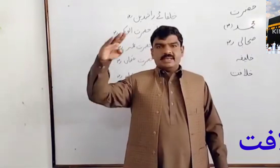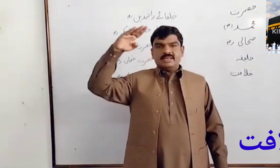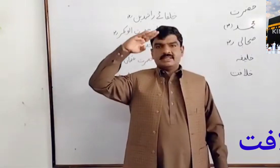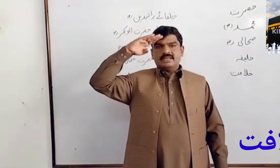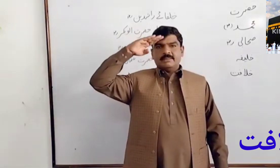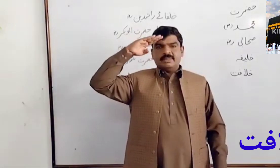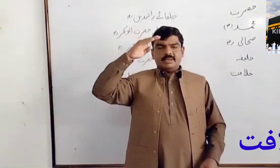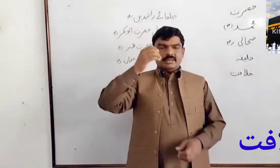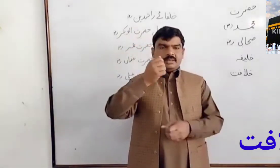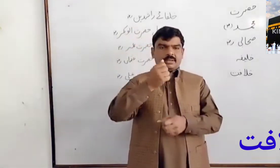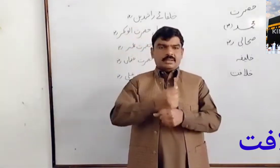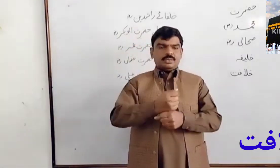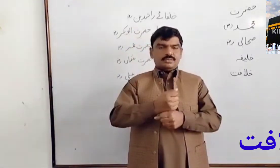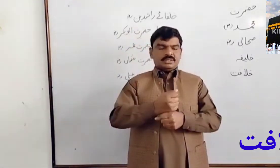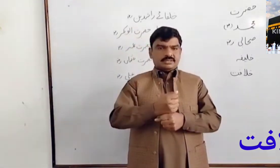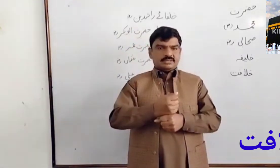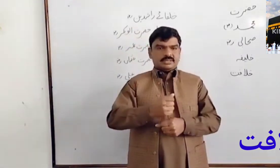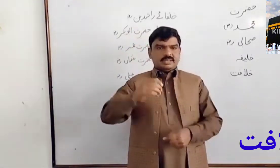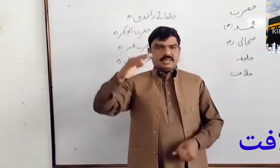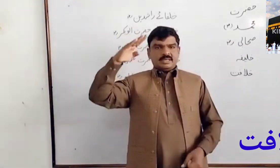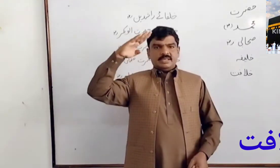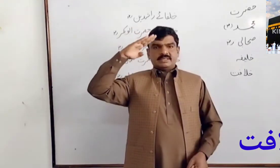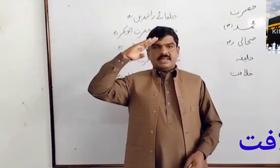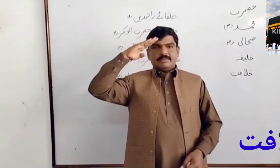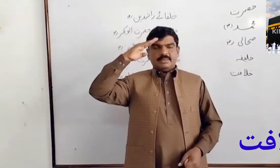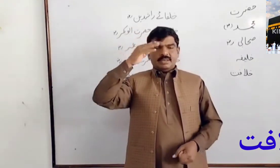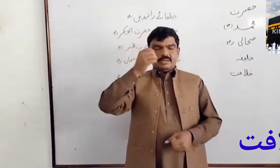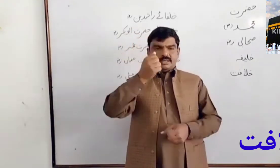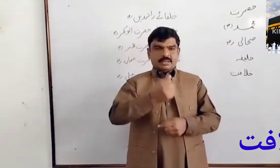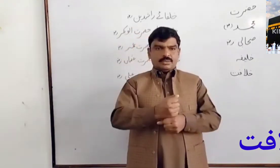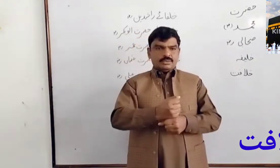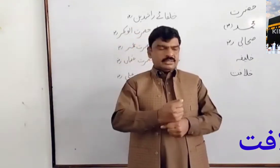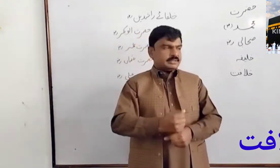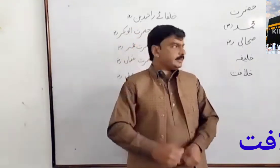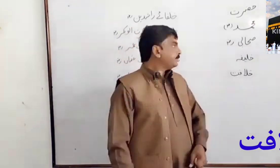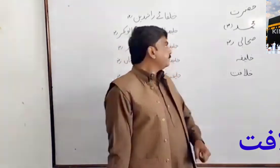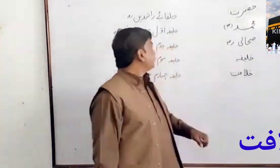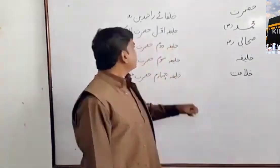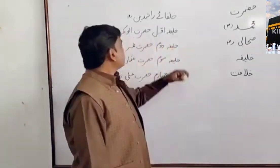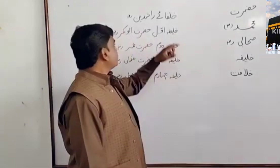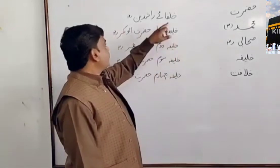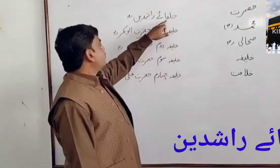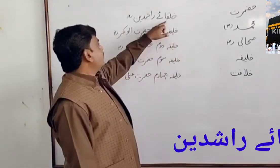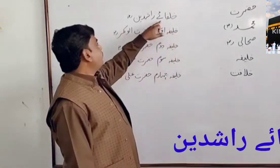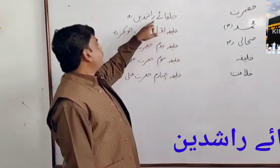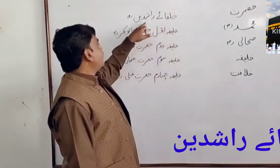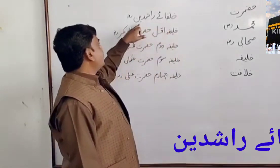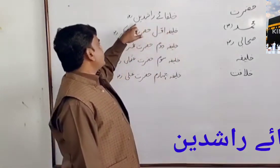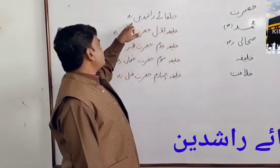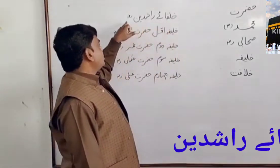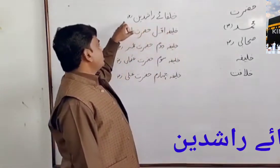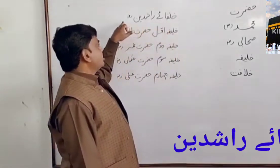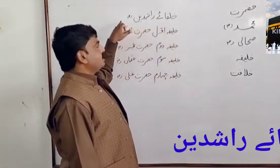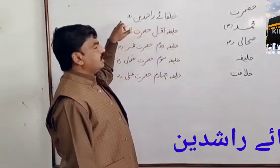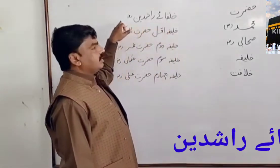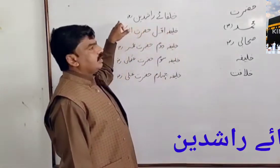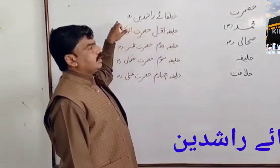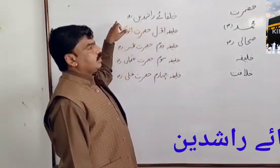खिलाफत इस्लामी हुकूमत, इस्लामी हुकूमत। खलीफा राशिदीन रज़ी अल्लाह ताला